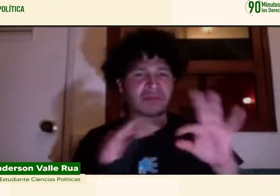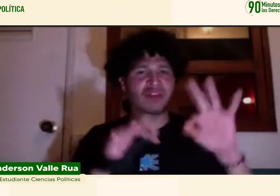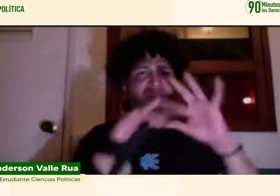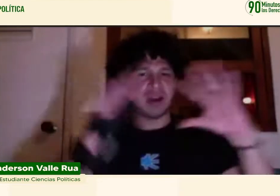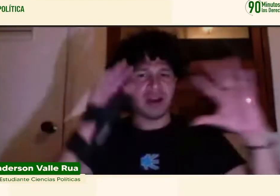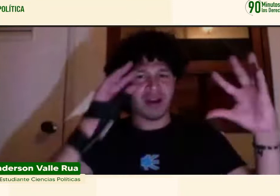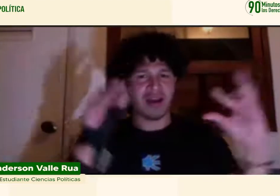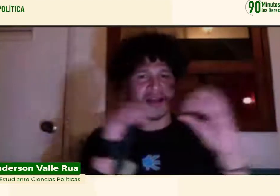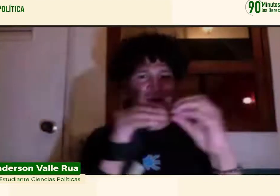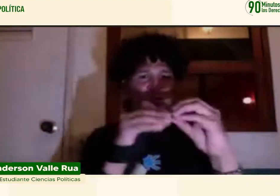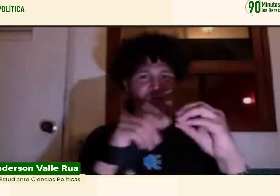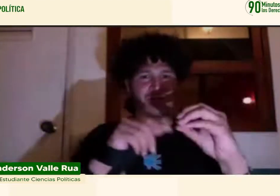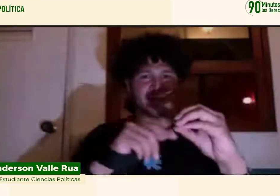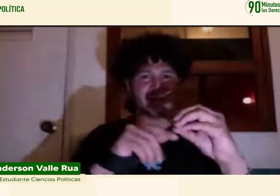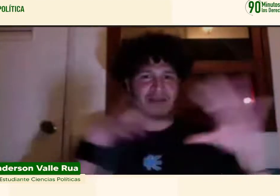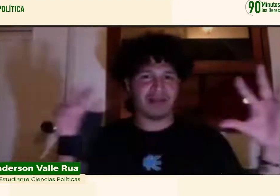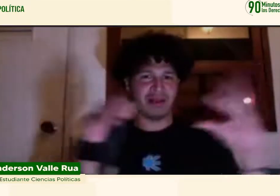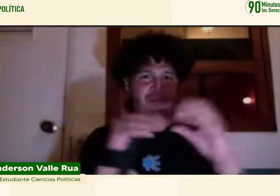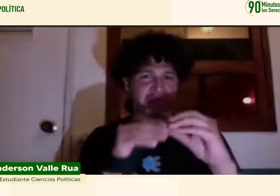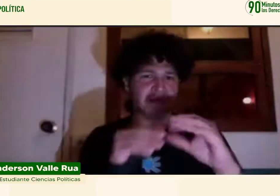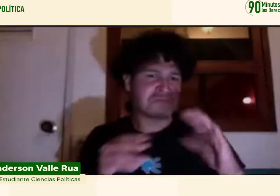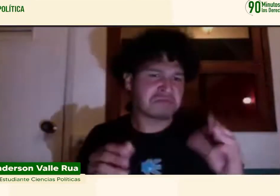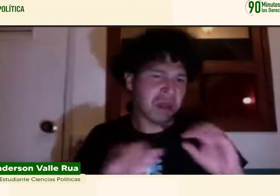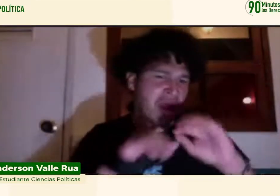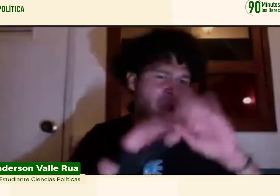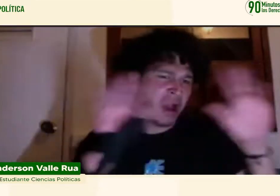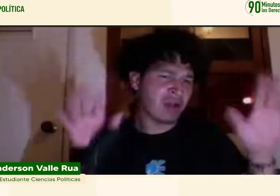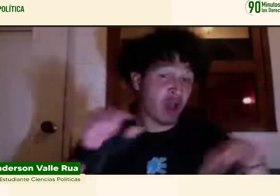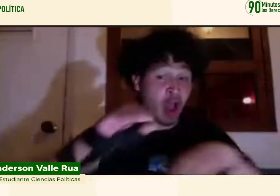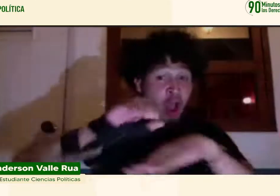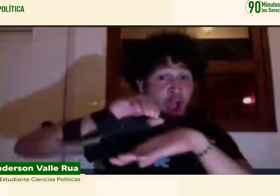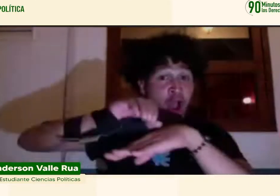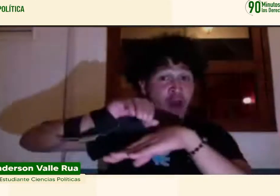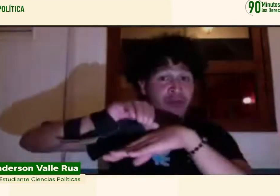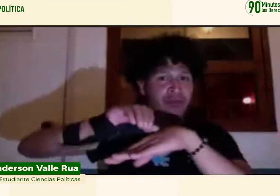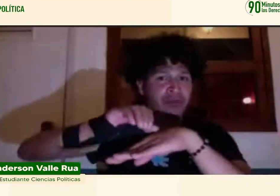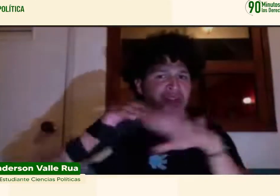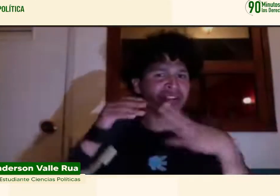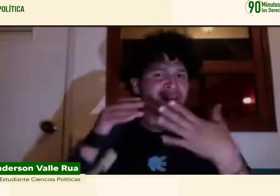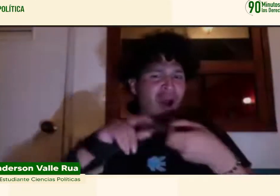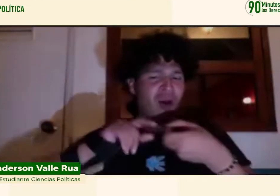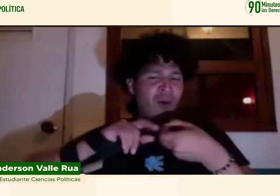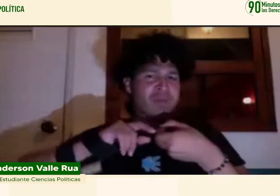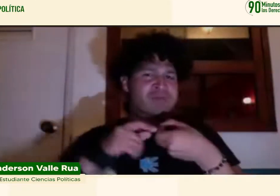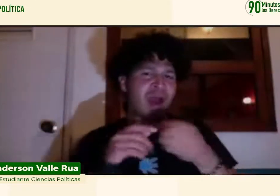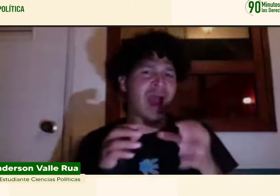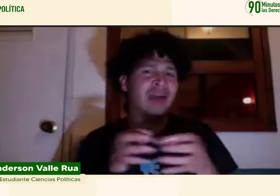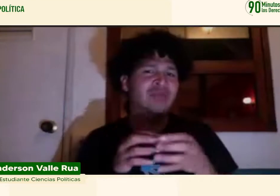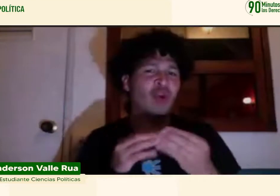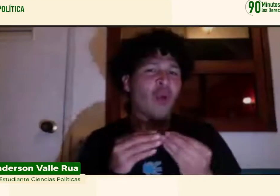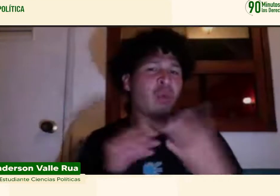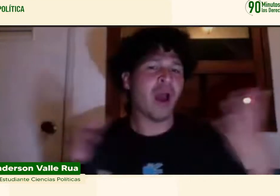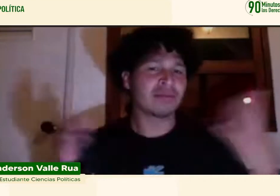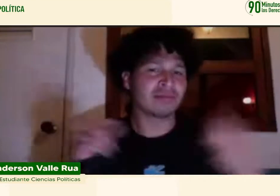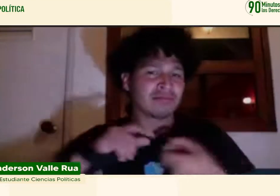rescatar algo que mencionaba sobre esos acuerdos establecidos son realmente importantes de una organización